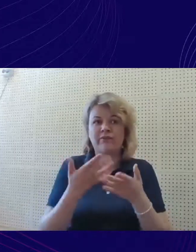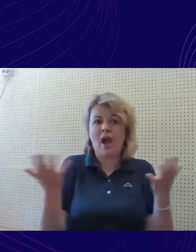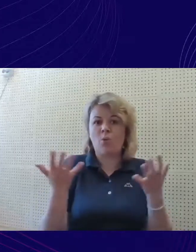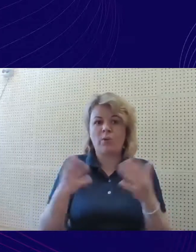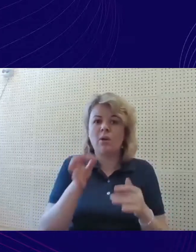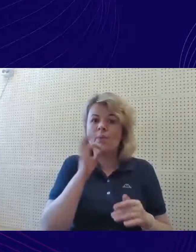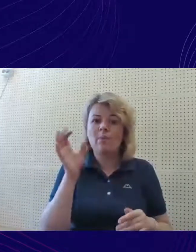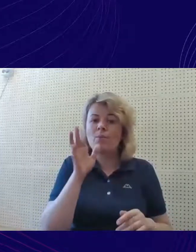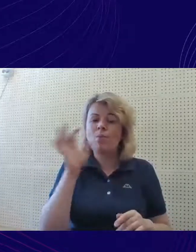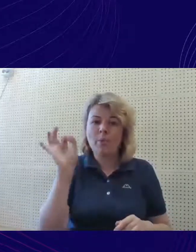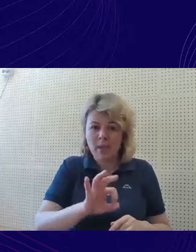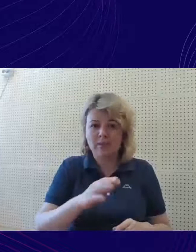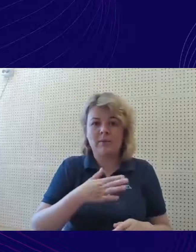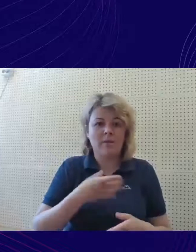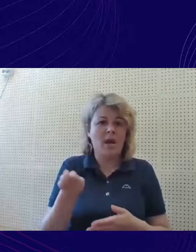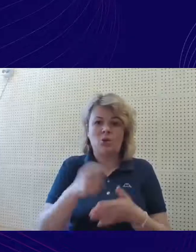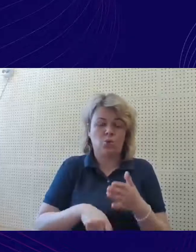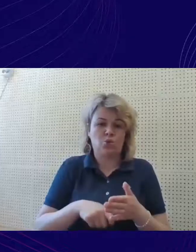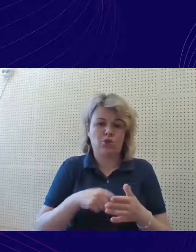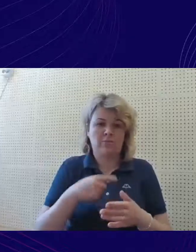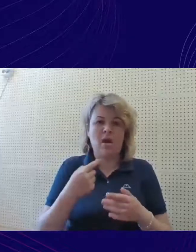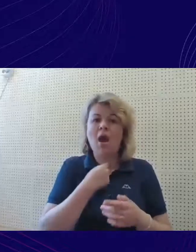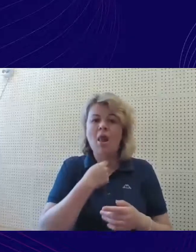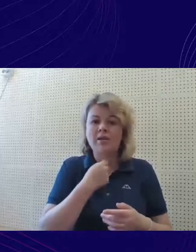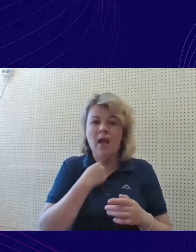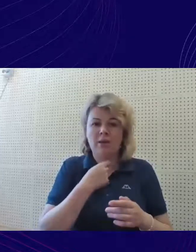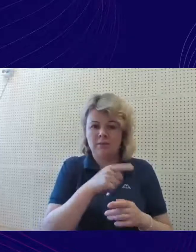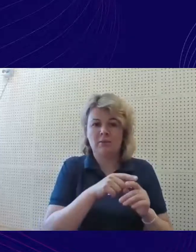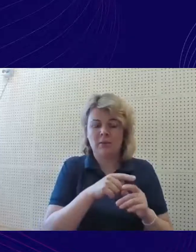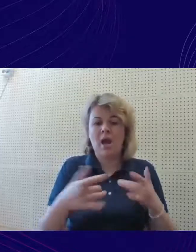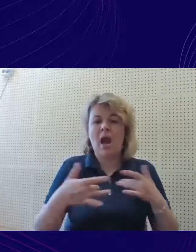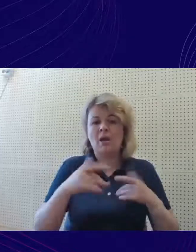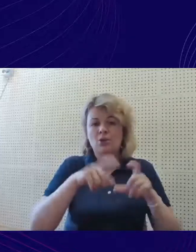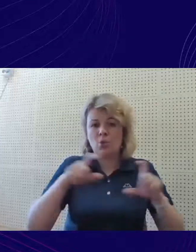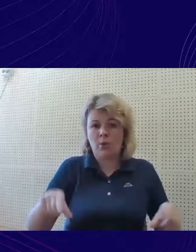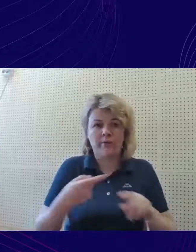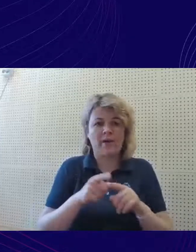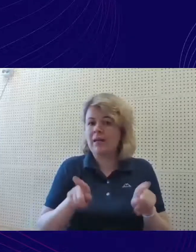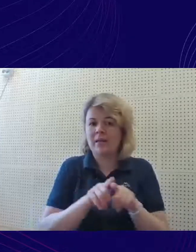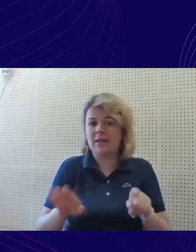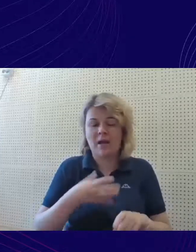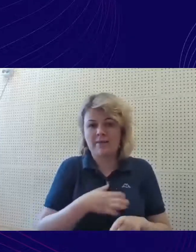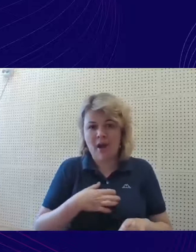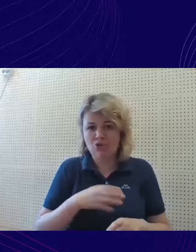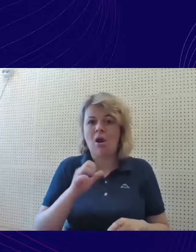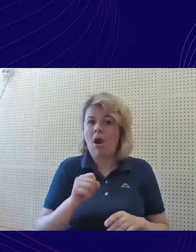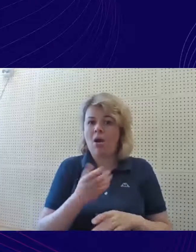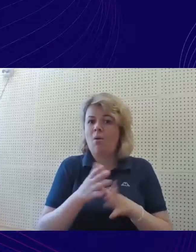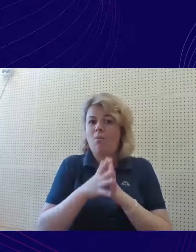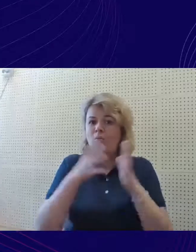просто отключим реплики героев, потому что не так они важны, как важно эмоциональное состояние, и через